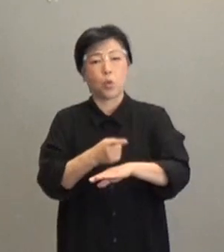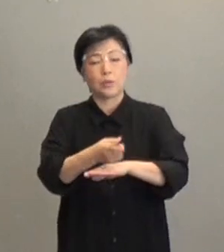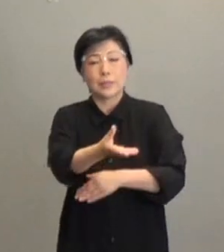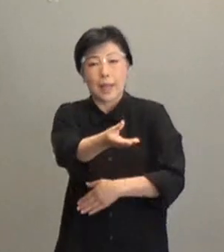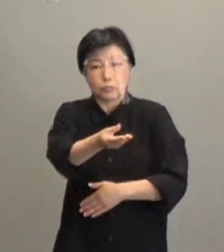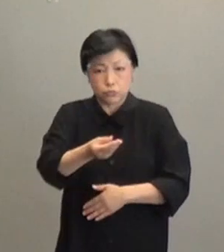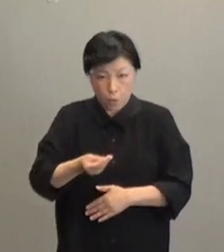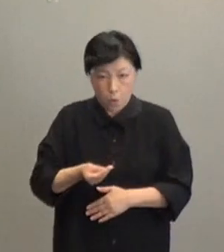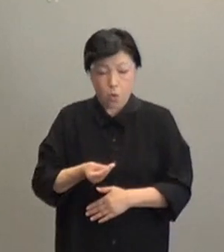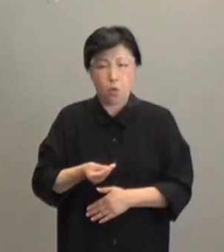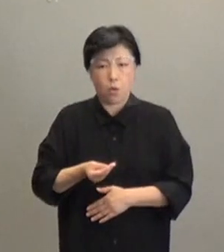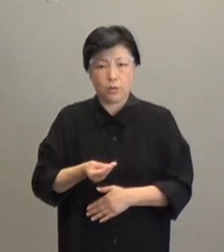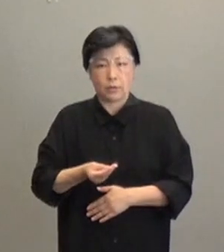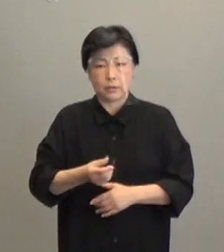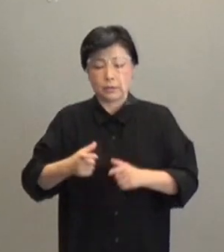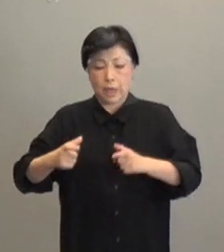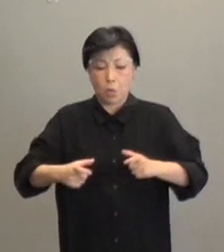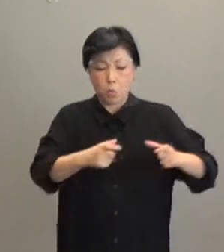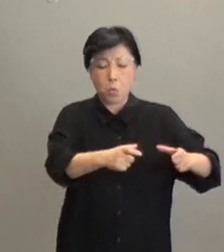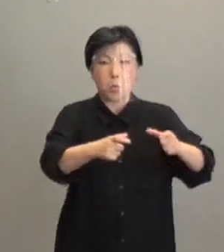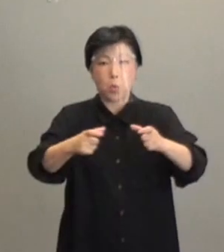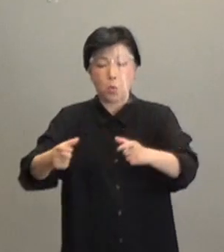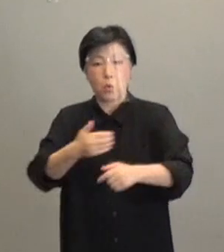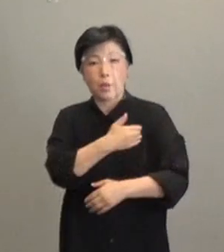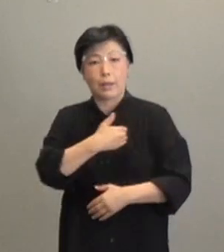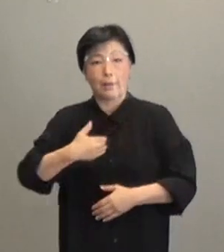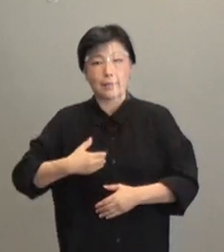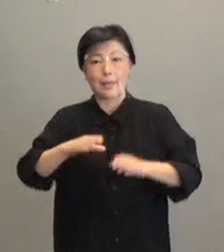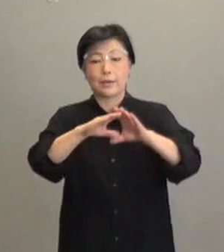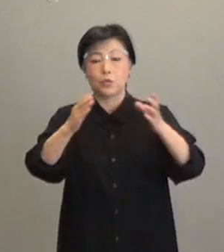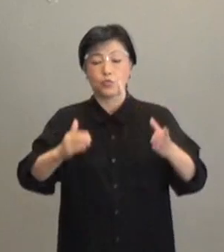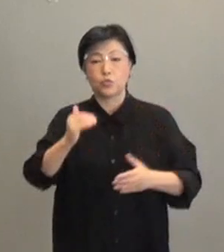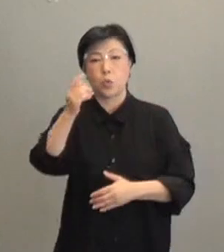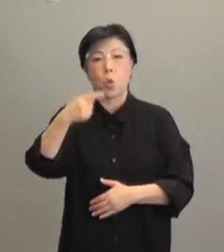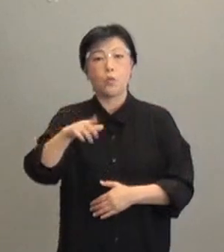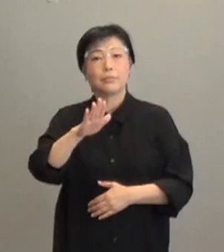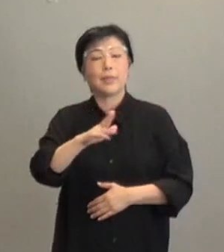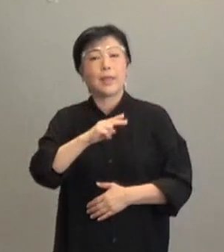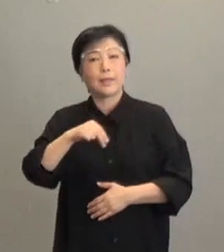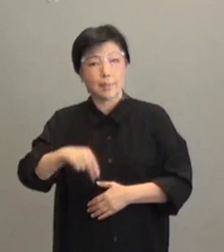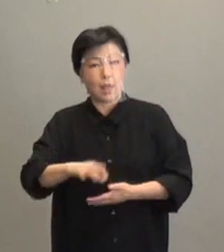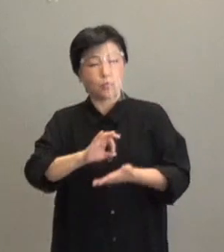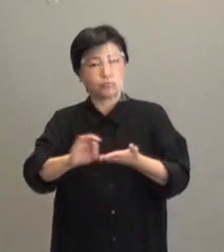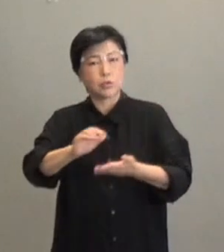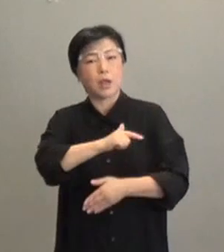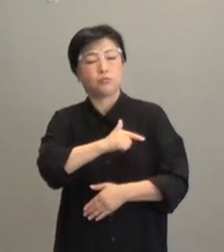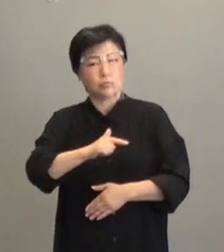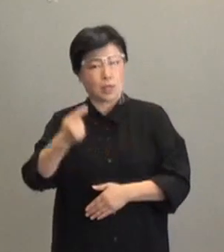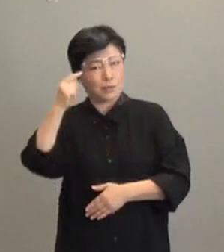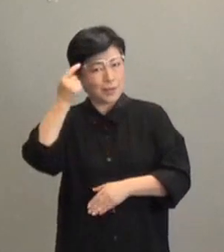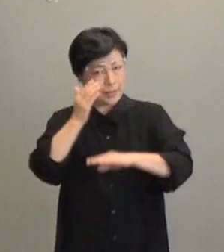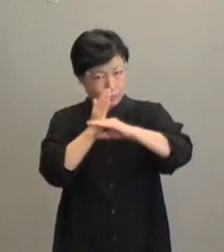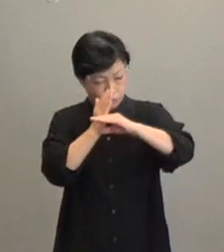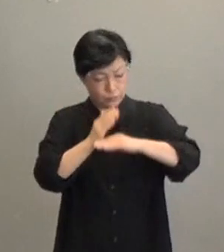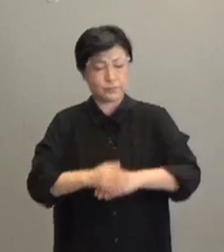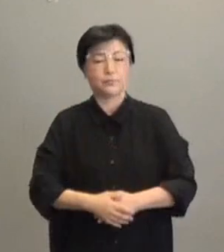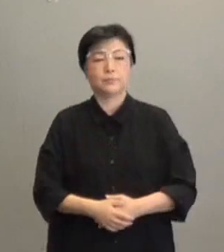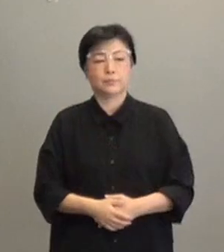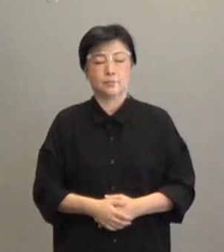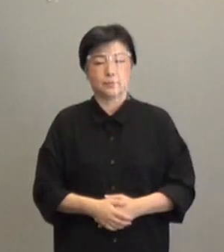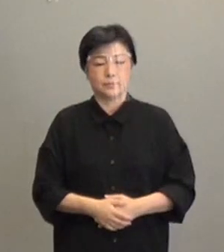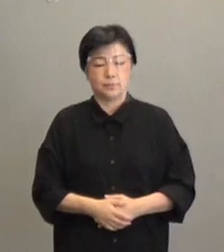用、可動性の高いコンテナの活用など、さまざまな角度から対策を講じていきたいと考えております。